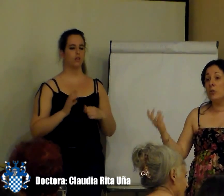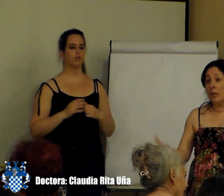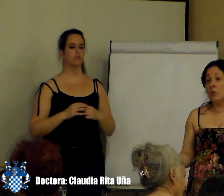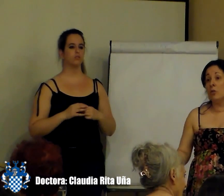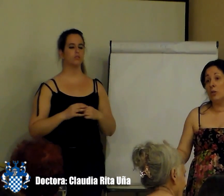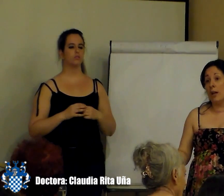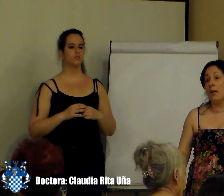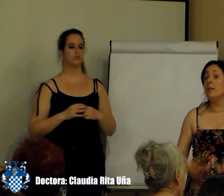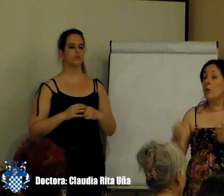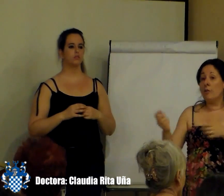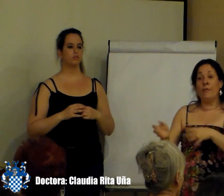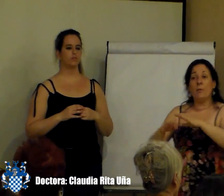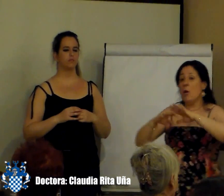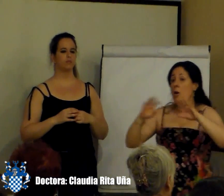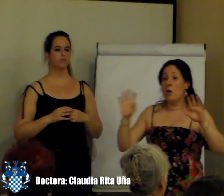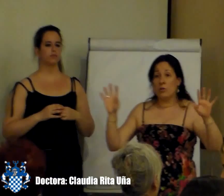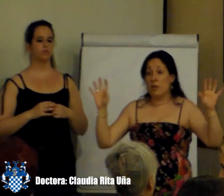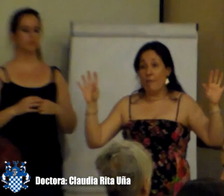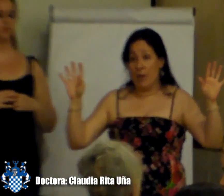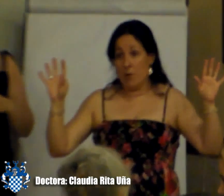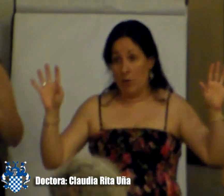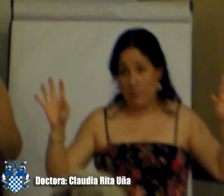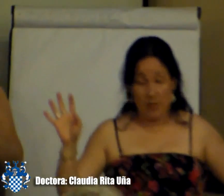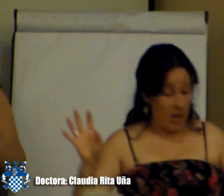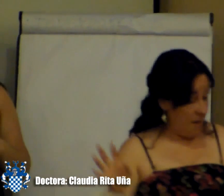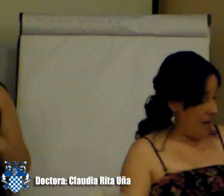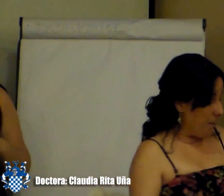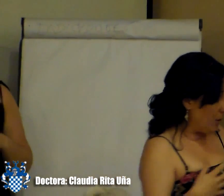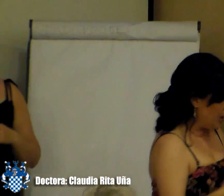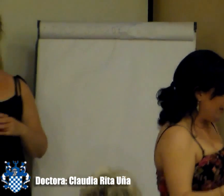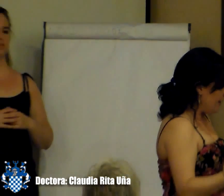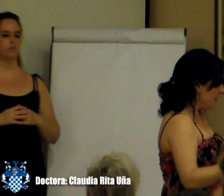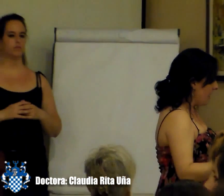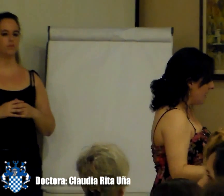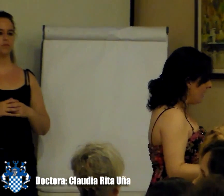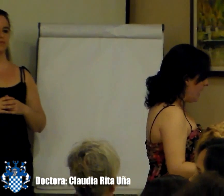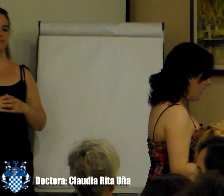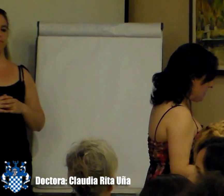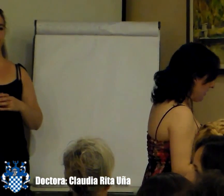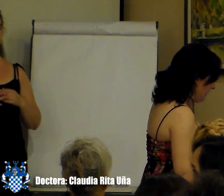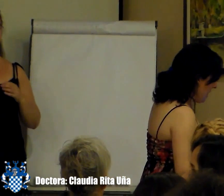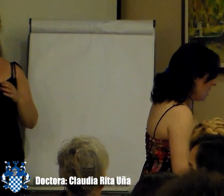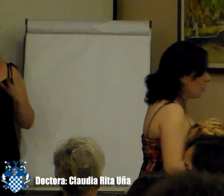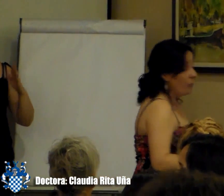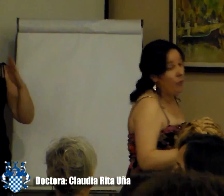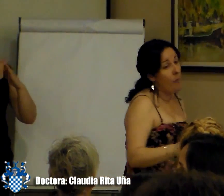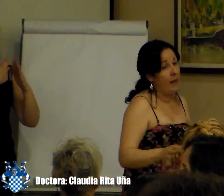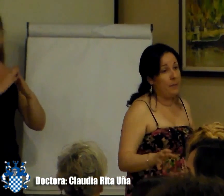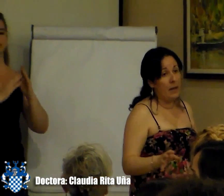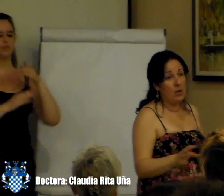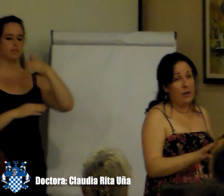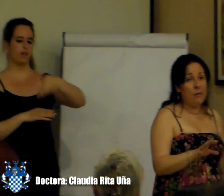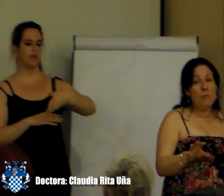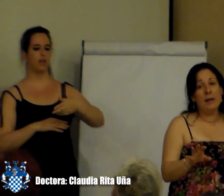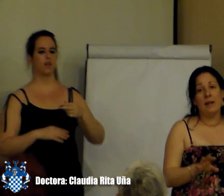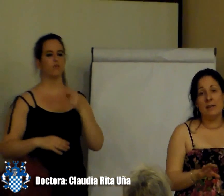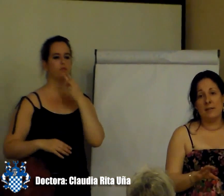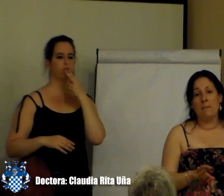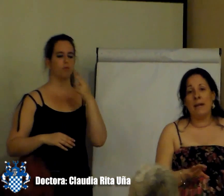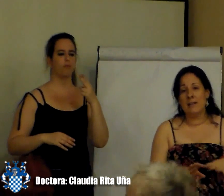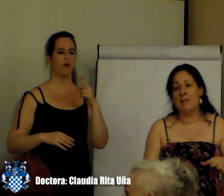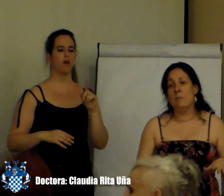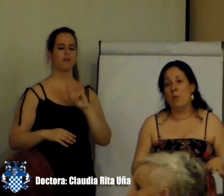en contacto con otra gente, con fibro o sin fibro, ¿sí? Pero tratar de salir de la casa. No fumar, para los que fuman